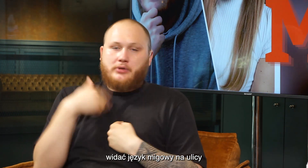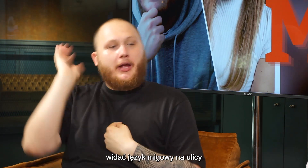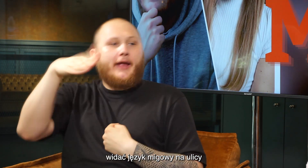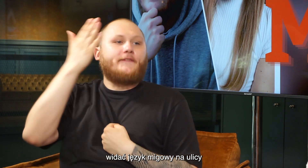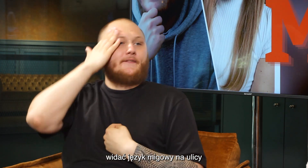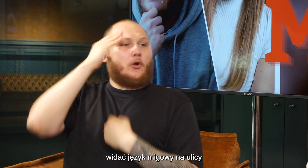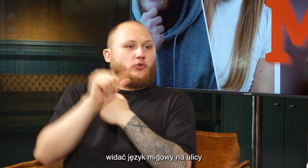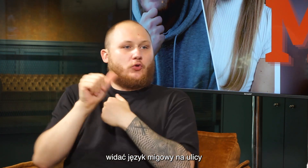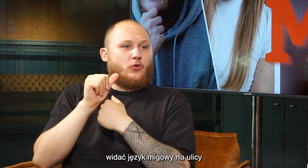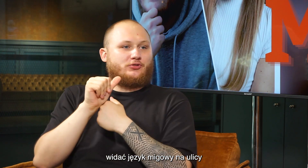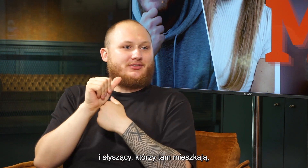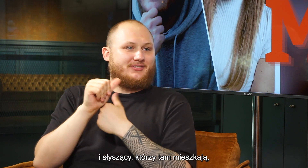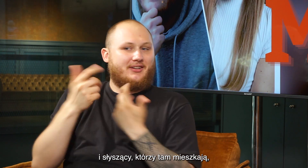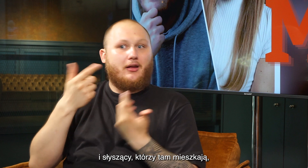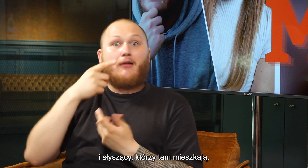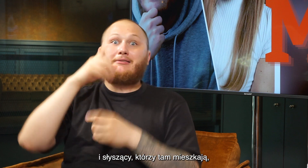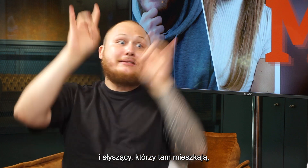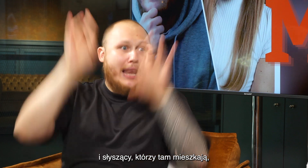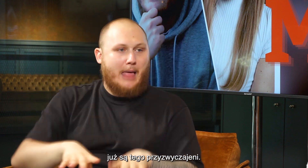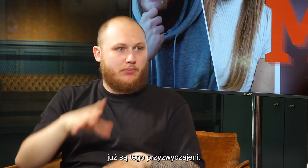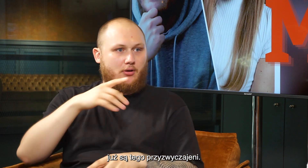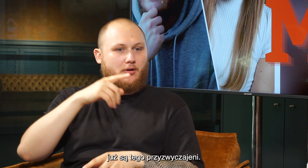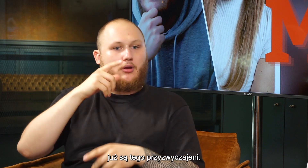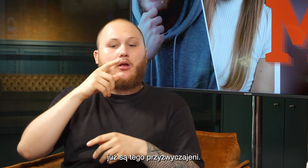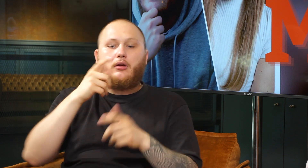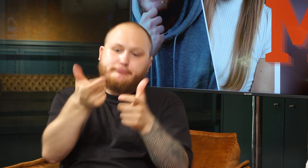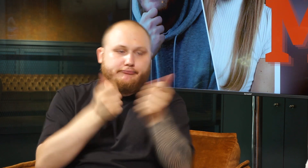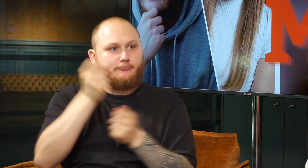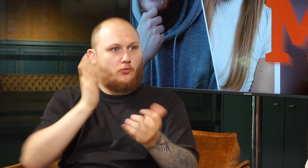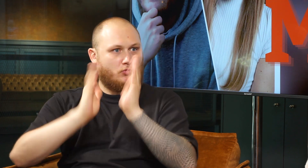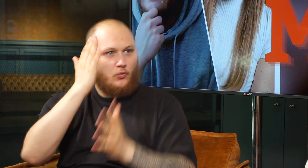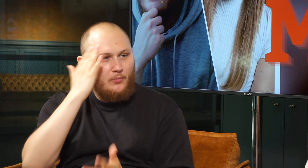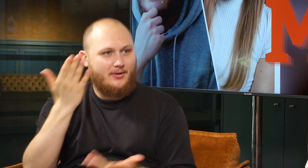ulicy i słyszący, którzy tam mieszkają, już są do tego przyzwyczajeni.